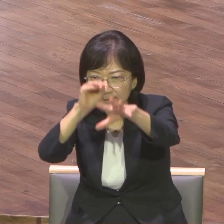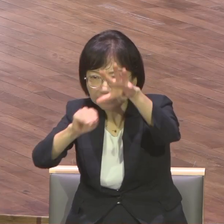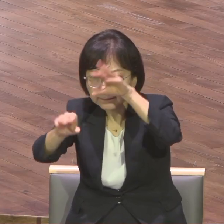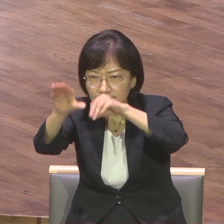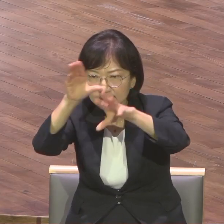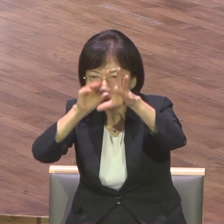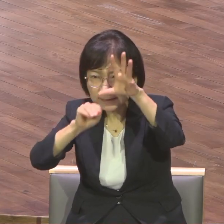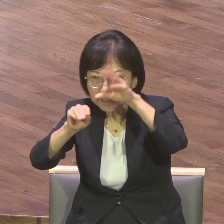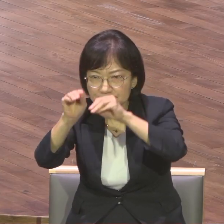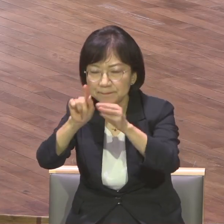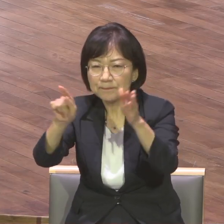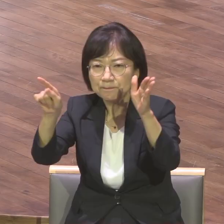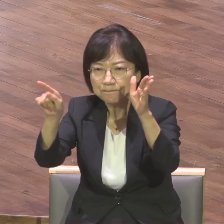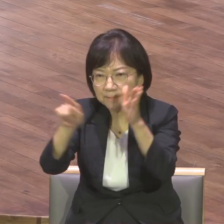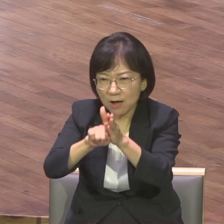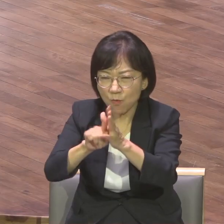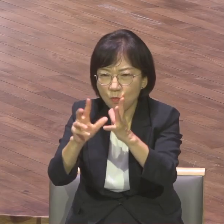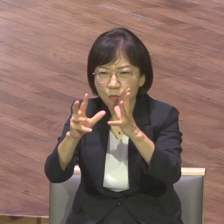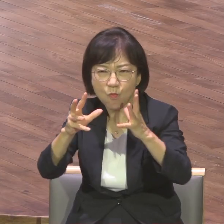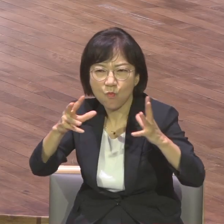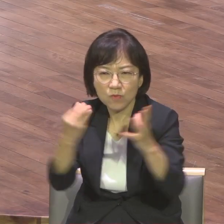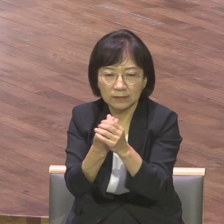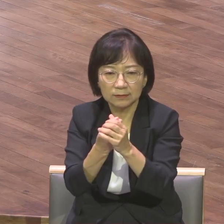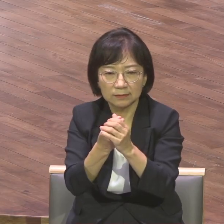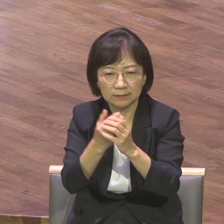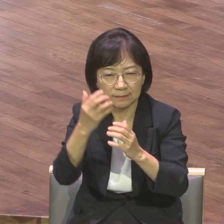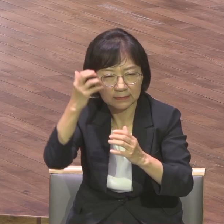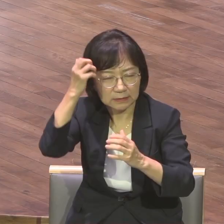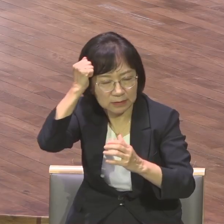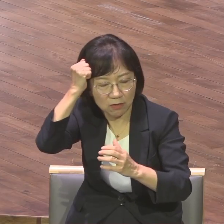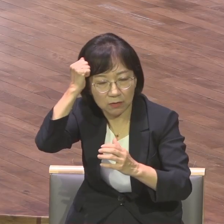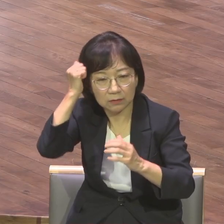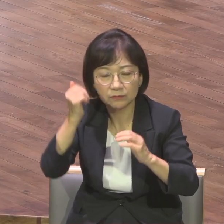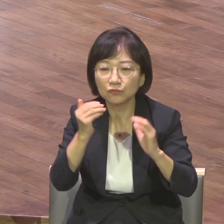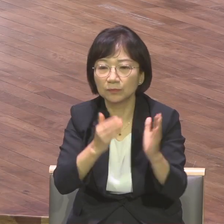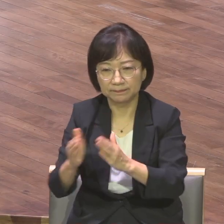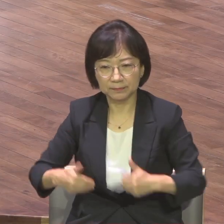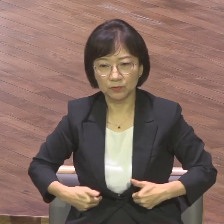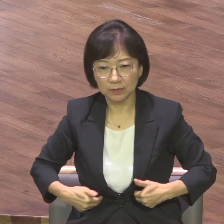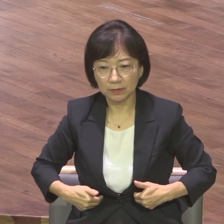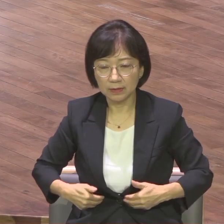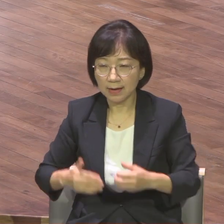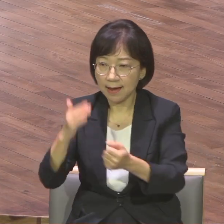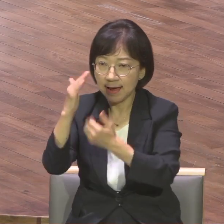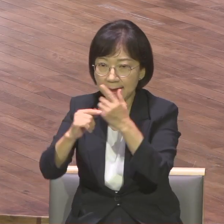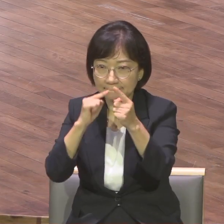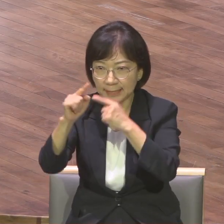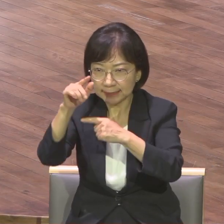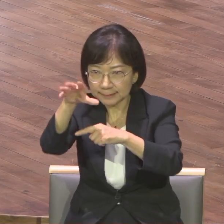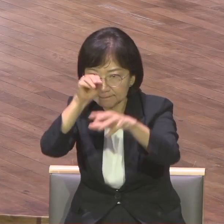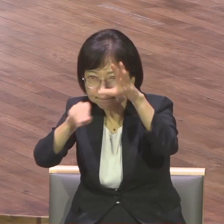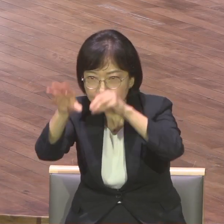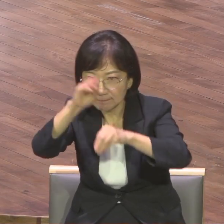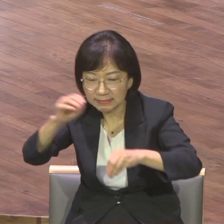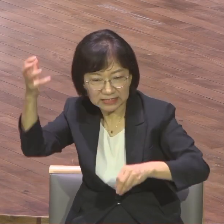완전 무장해야 됩니다. 완전 무장해야 돼요. 말씀으로, 말씀에 의하여.